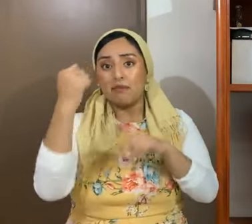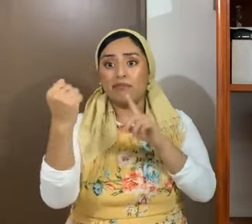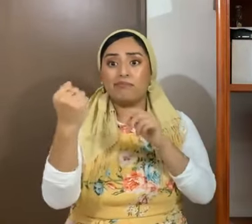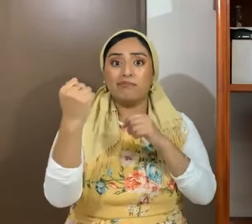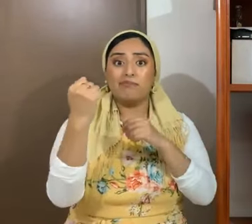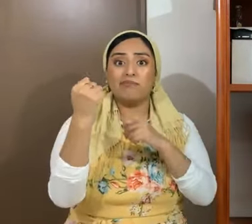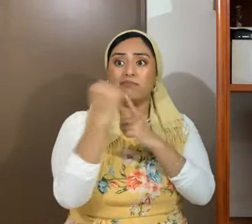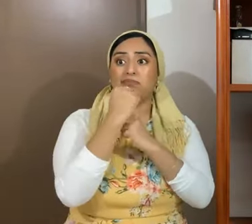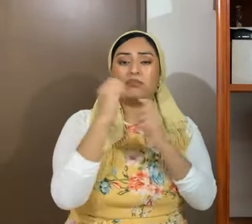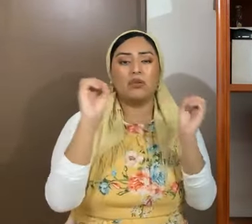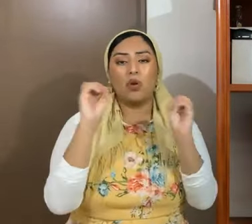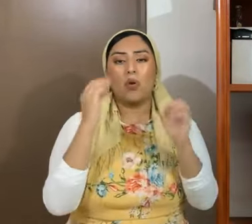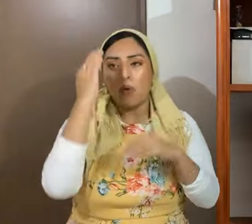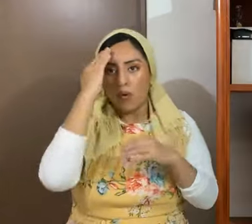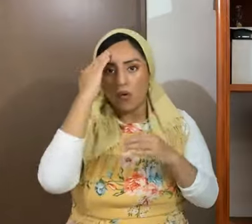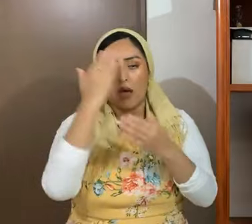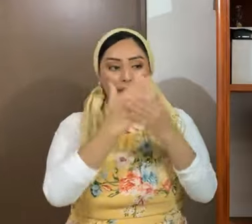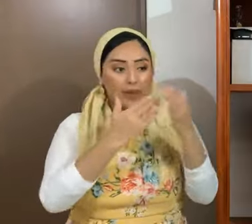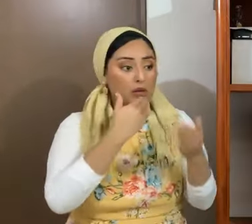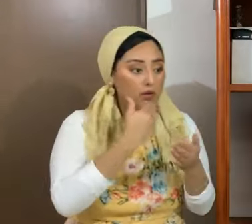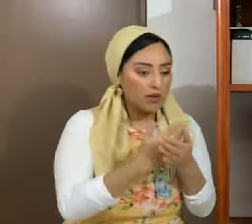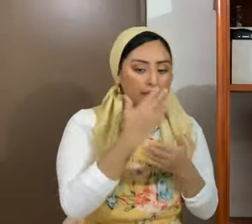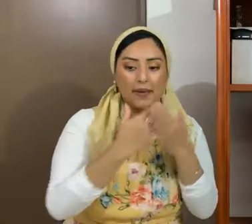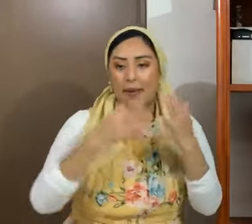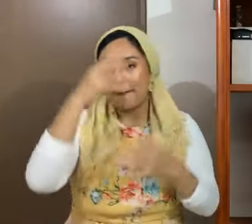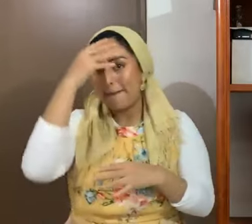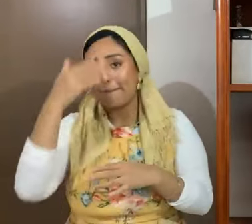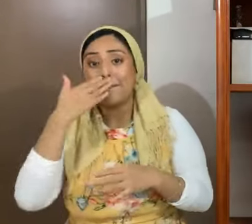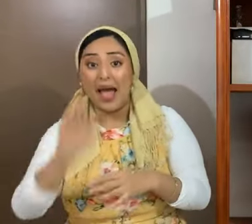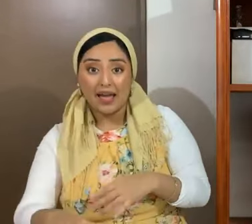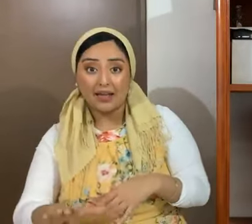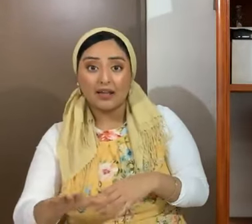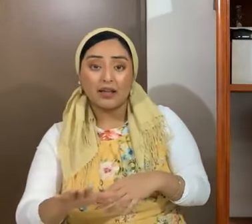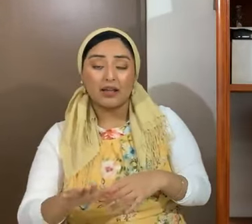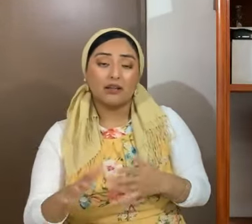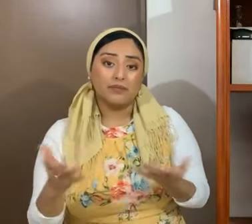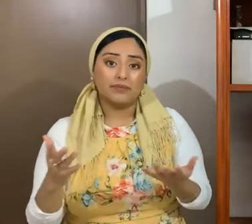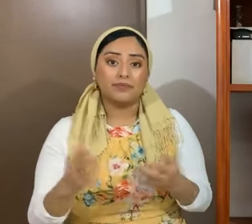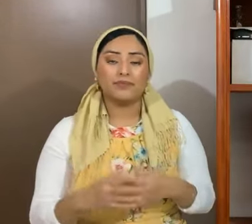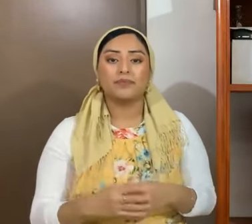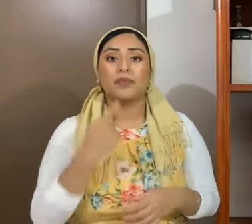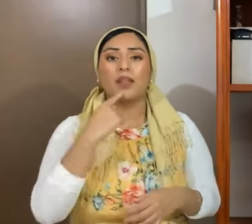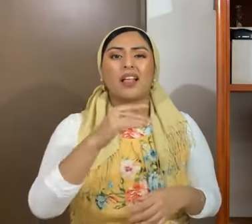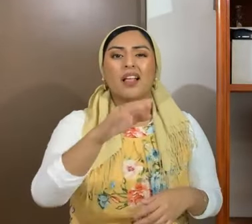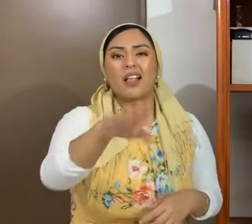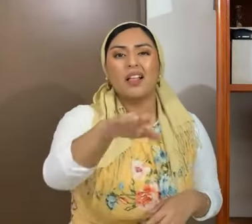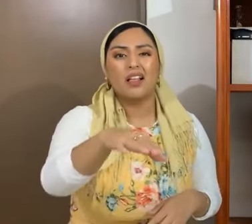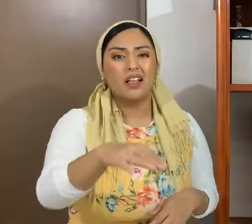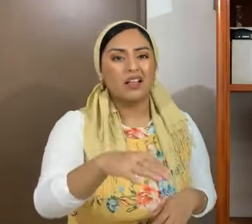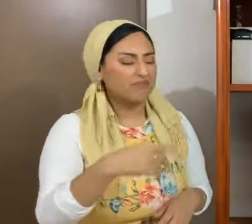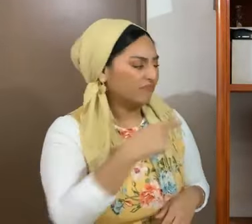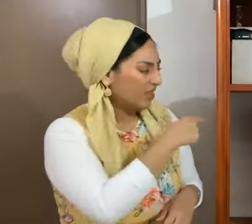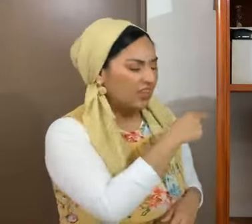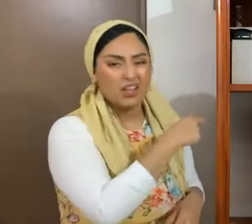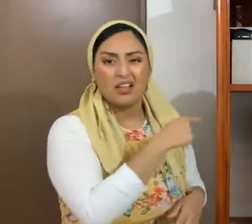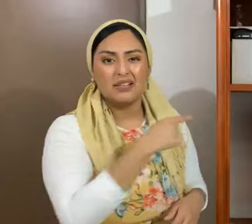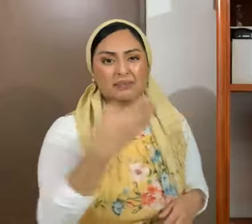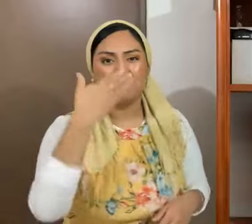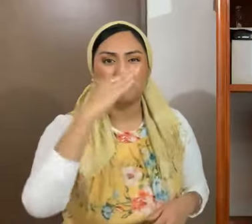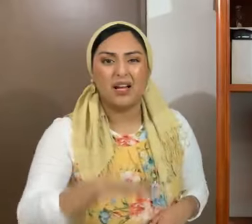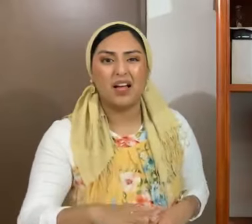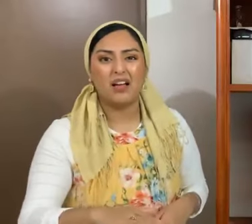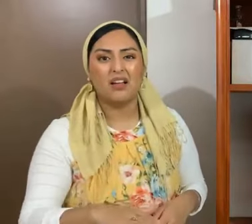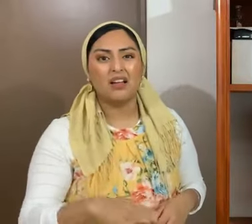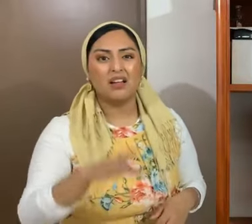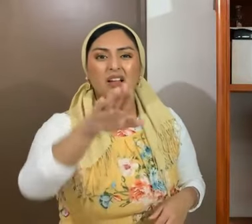engañan, pero no, sabemos que en el pueblo hay trigo y cizaña, y la cizaña va y busca y le dice, mira, es que el Roy dijo esto y no está bien,